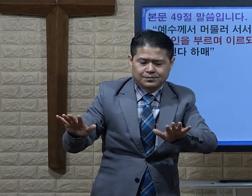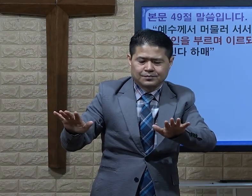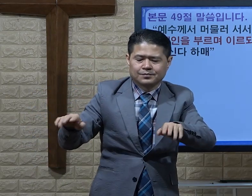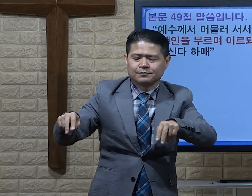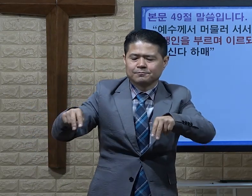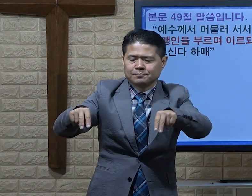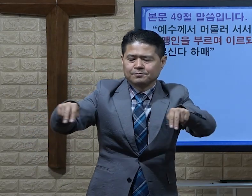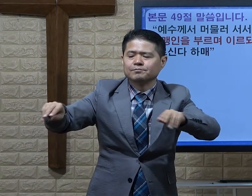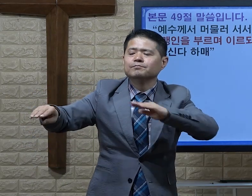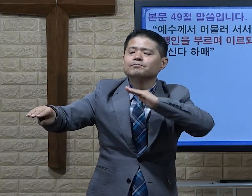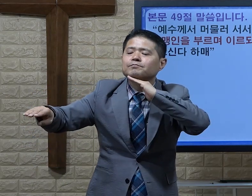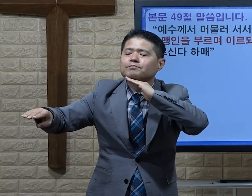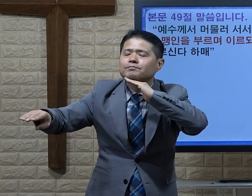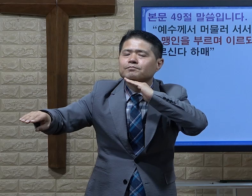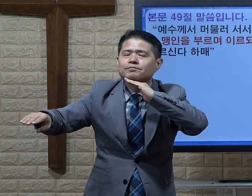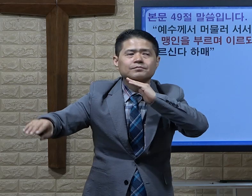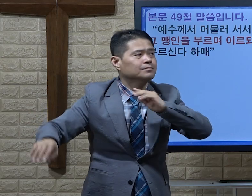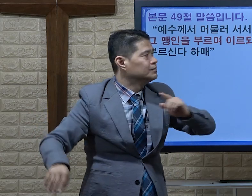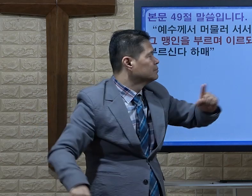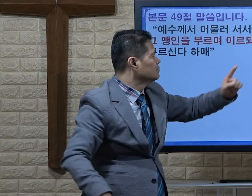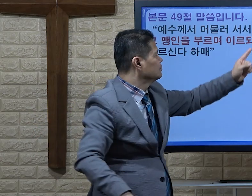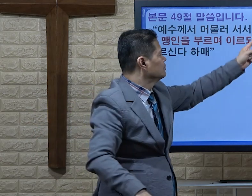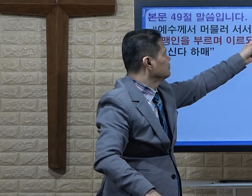무리 가운데서 머물러 서서